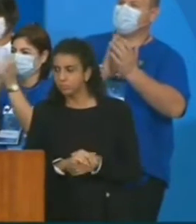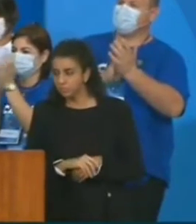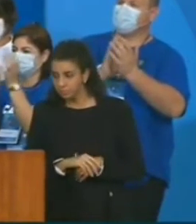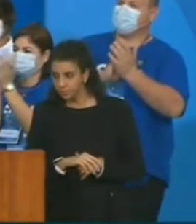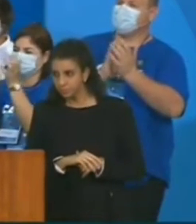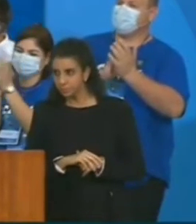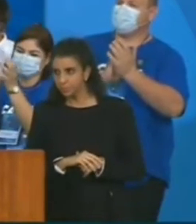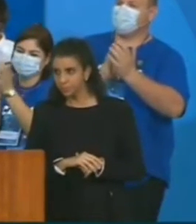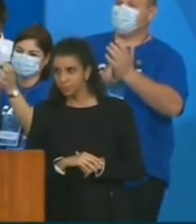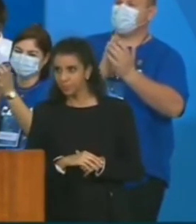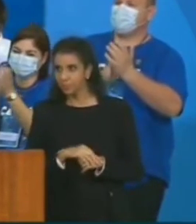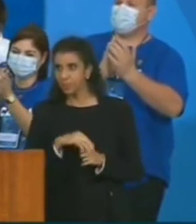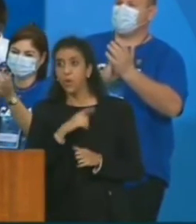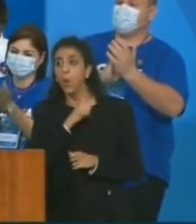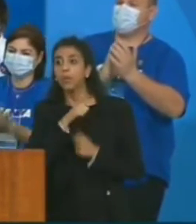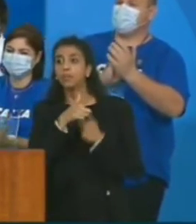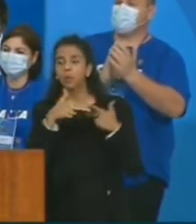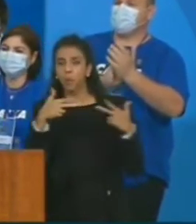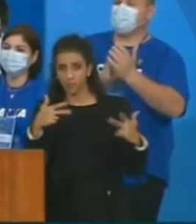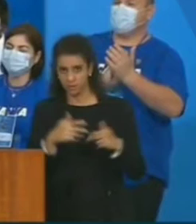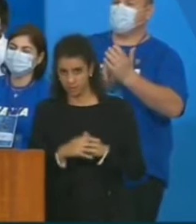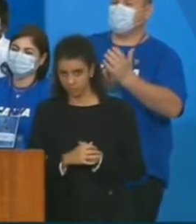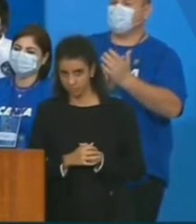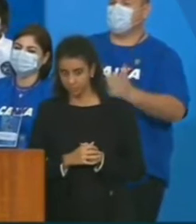coisa também que eu vou dizer,